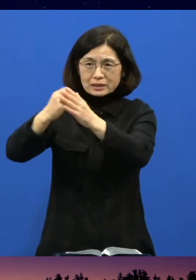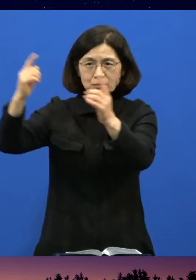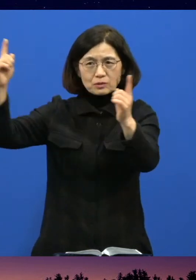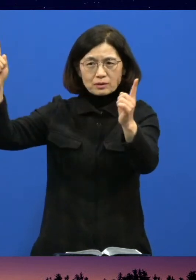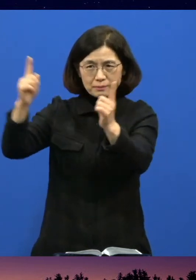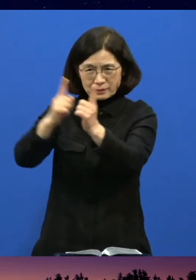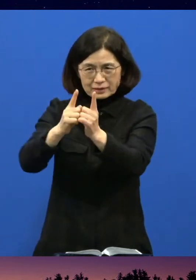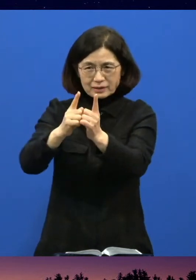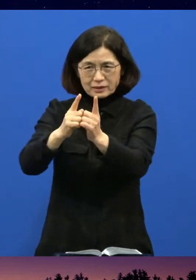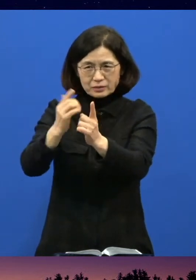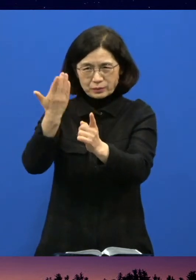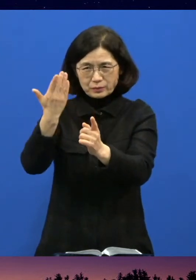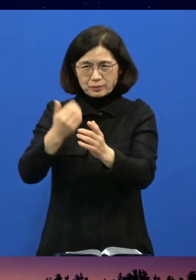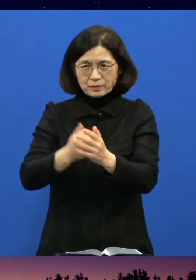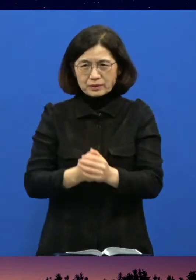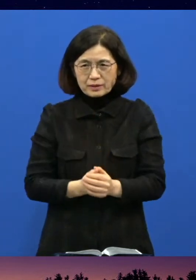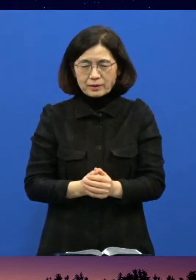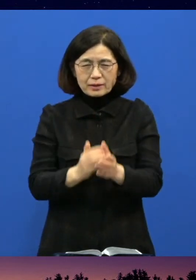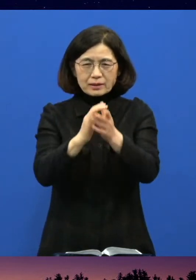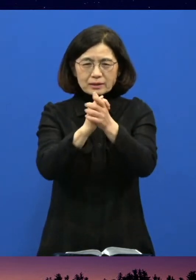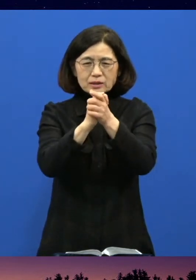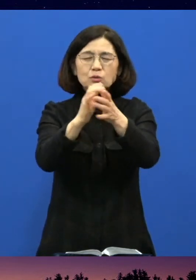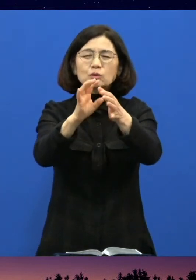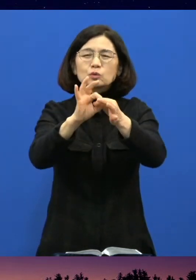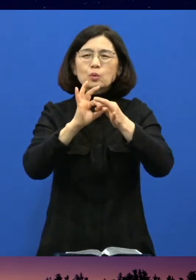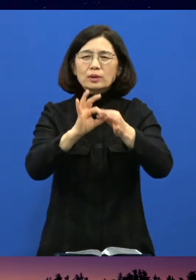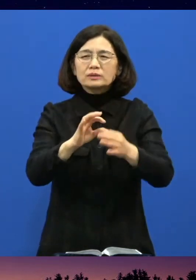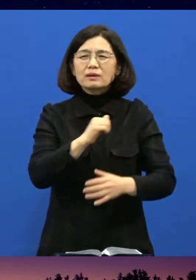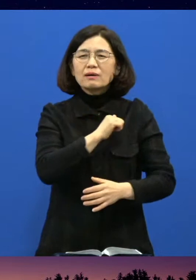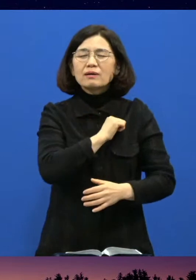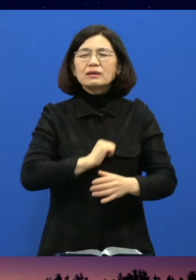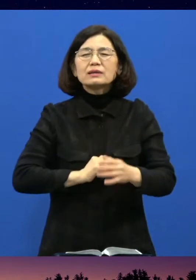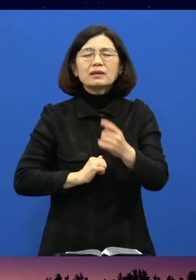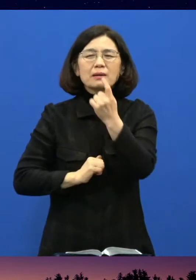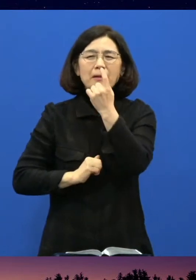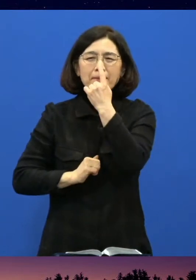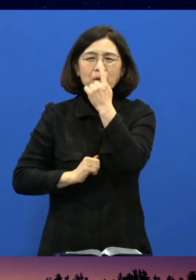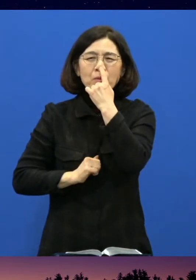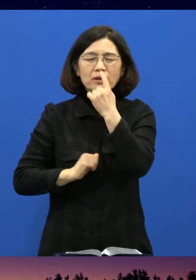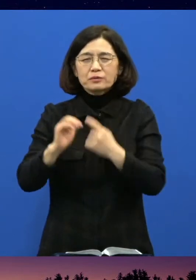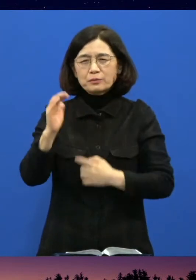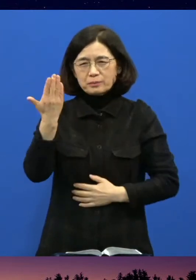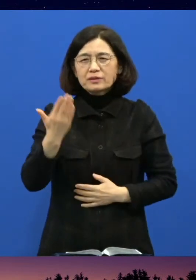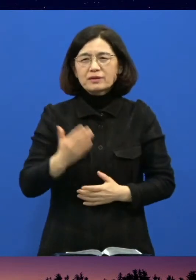그러므로 여러분, 우리가 기도를 통하여 인내를 배워야 합니다. 이 인내는 그렇게 중요한 거예요.